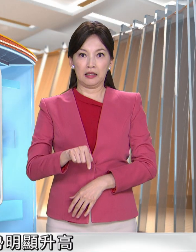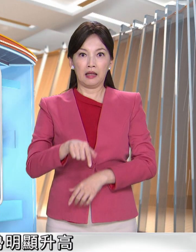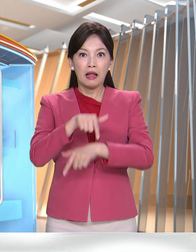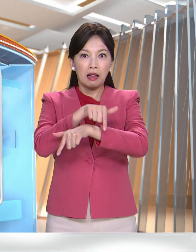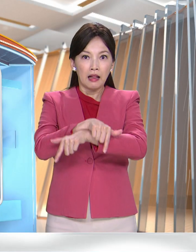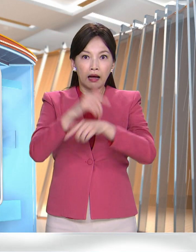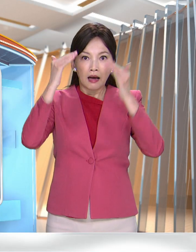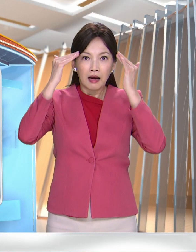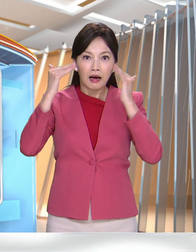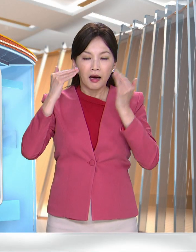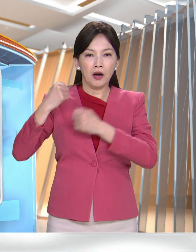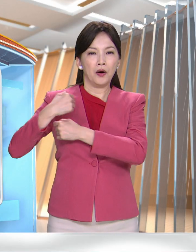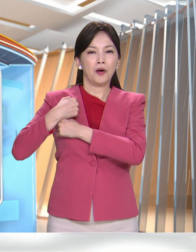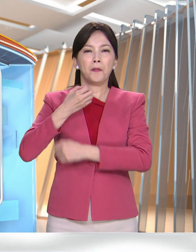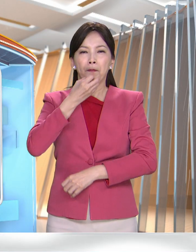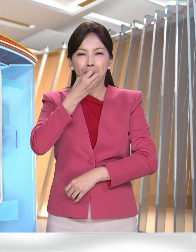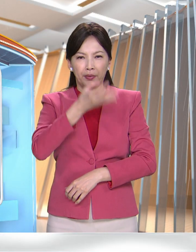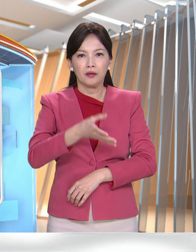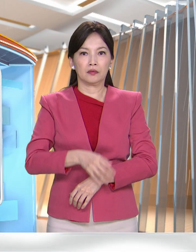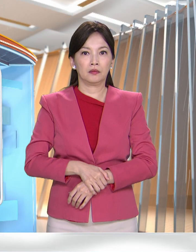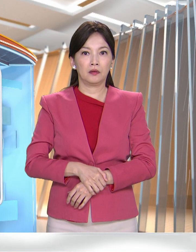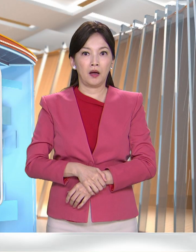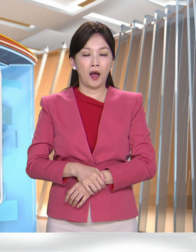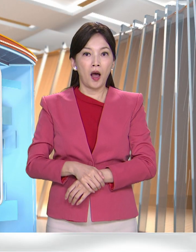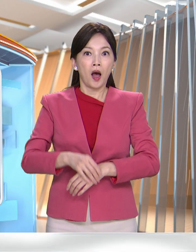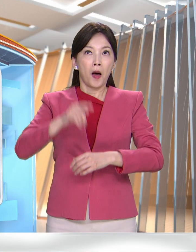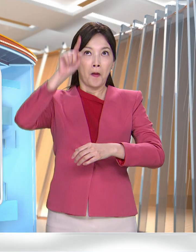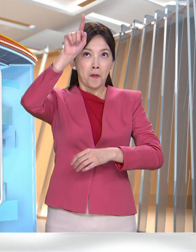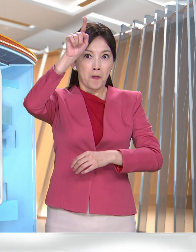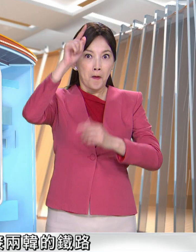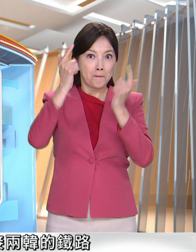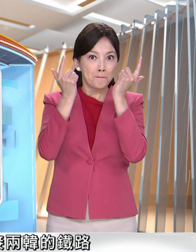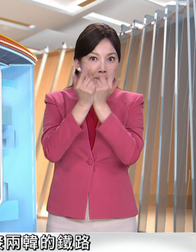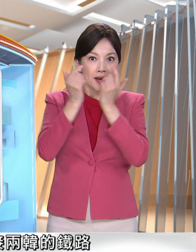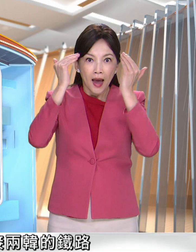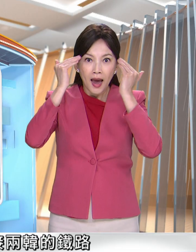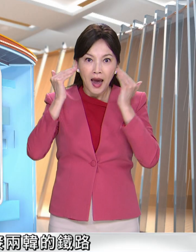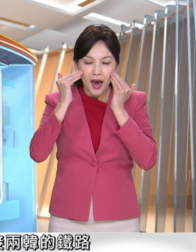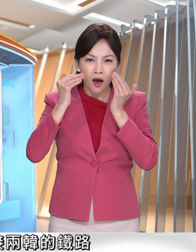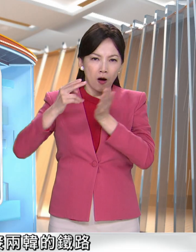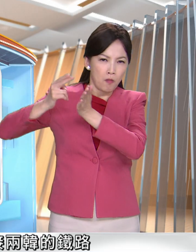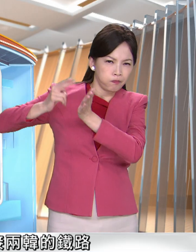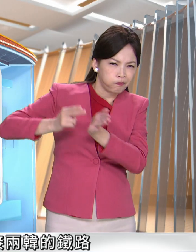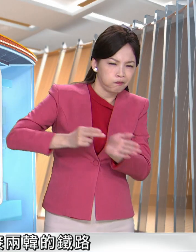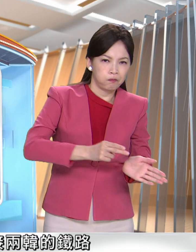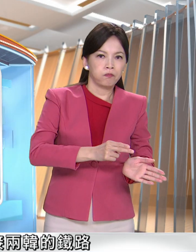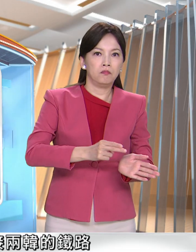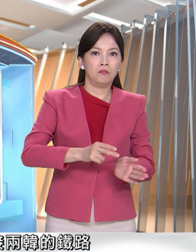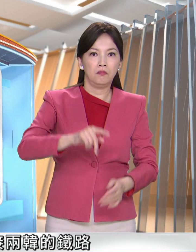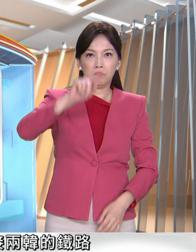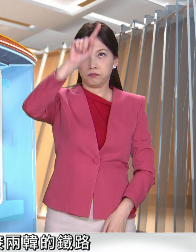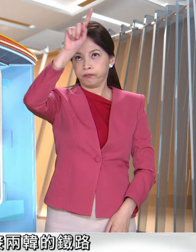南韩军方证实，北韩已经炸毁了连接两韩的铁